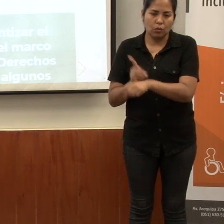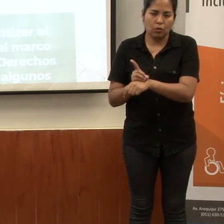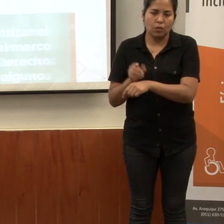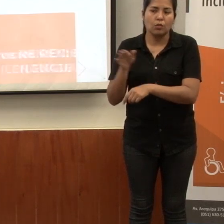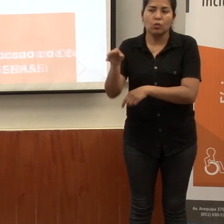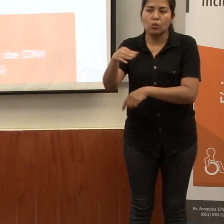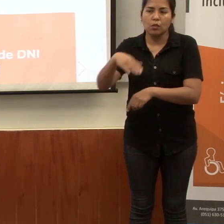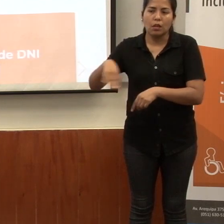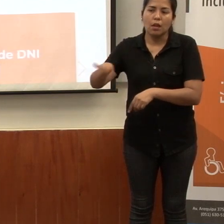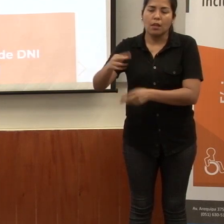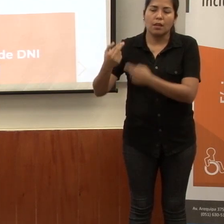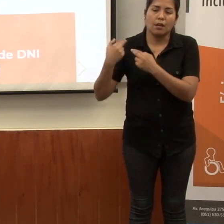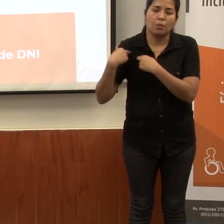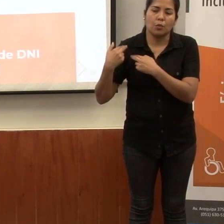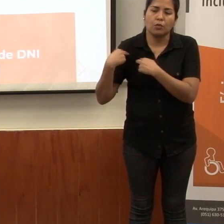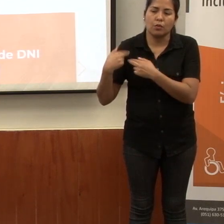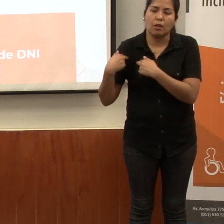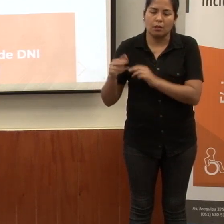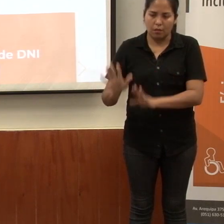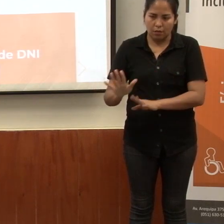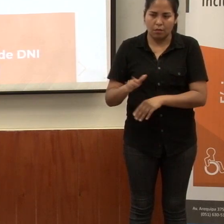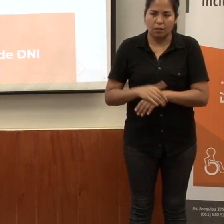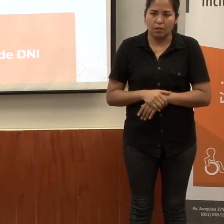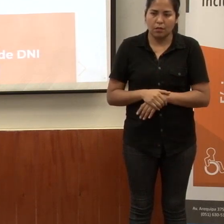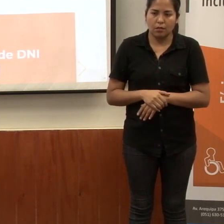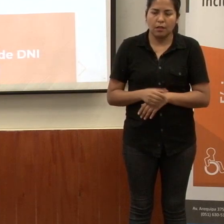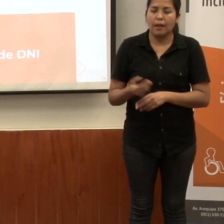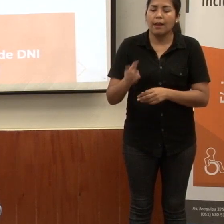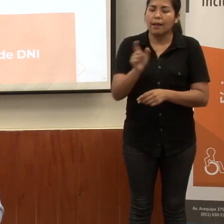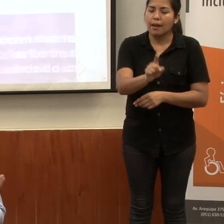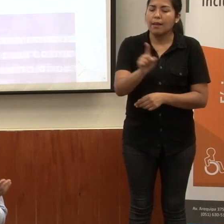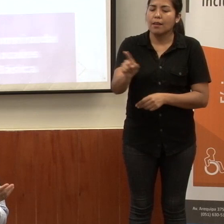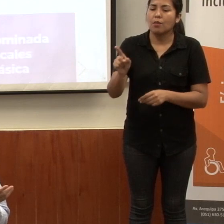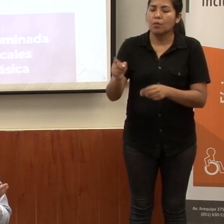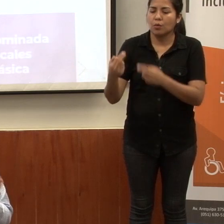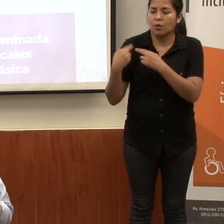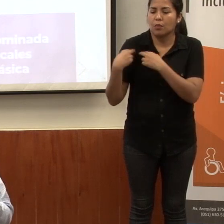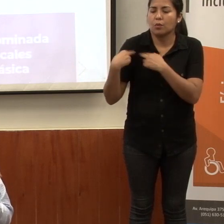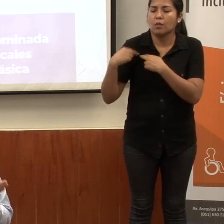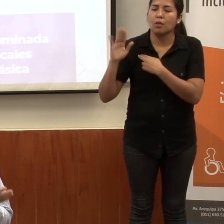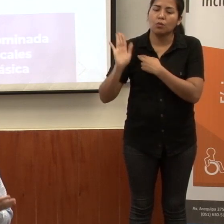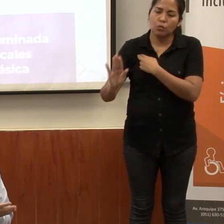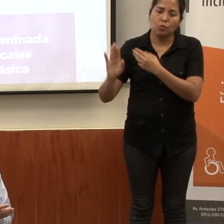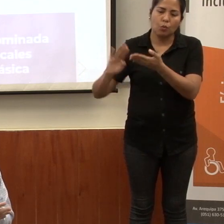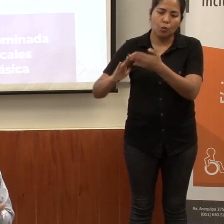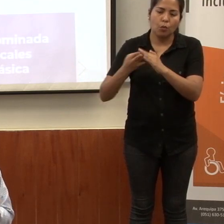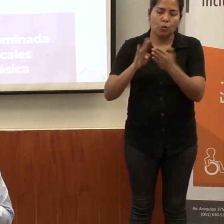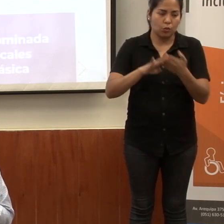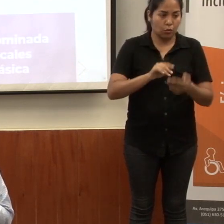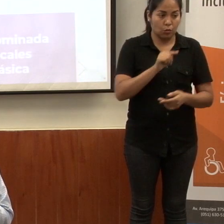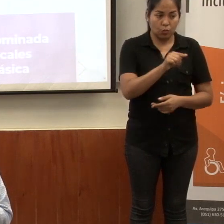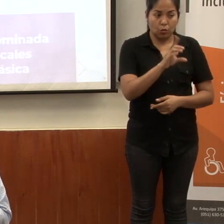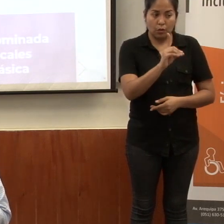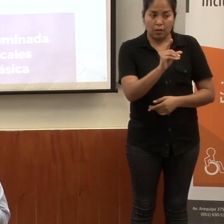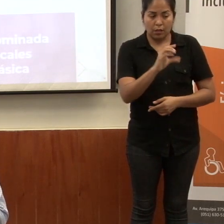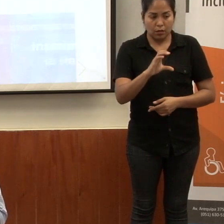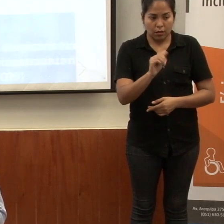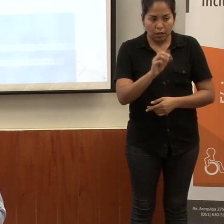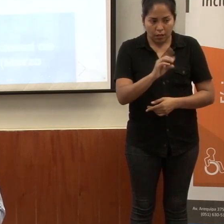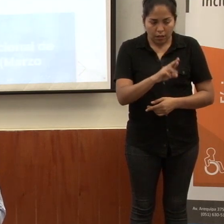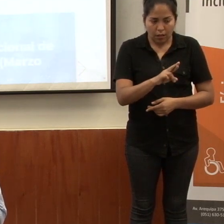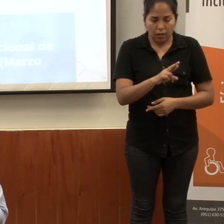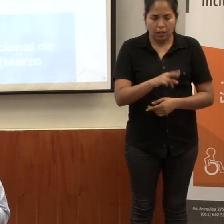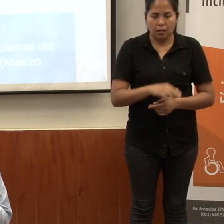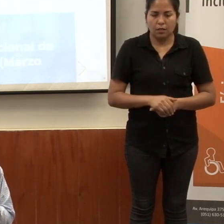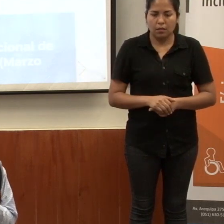pues. Cada uno tiene que trabajar su población. Entonces, con los CAR también estamos haciendo eso. O, si